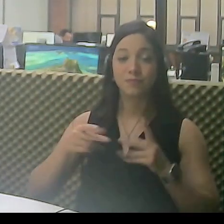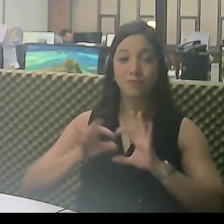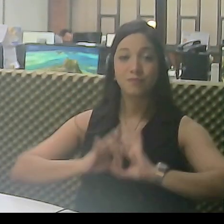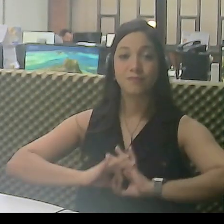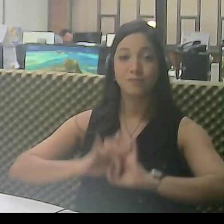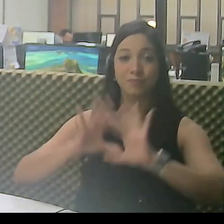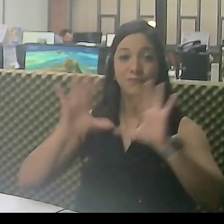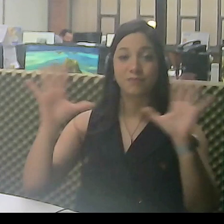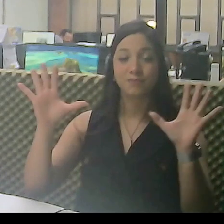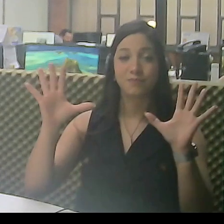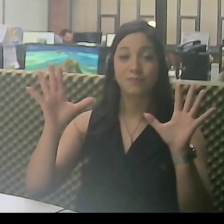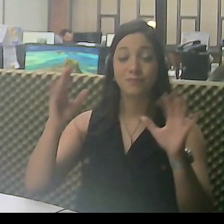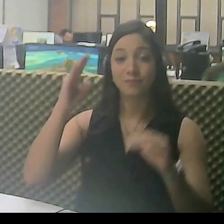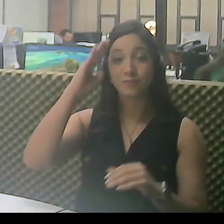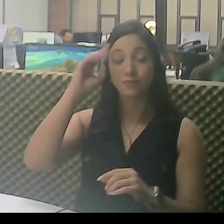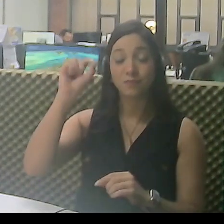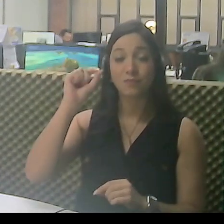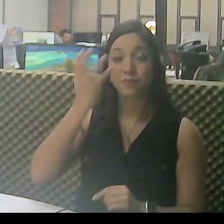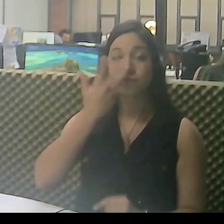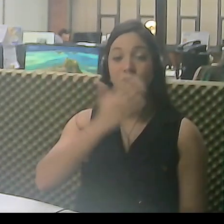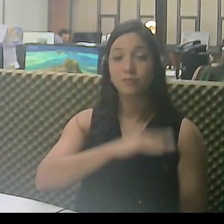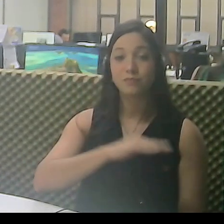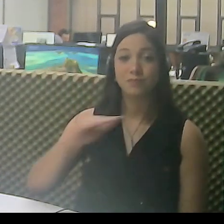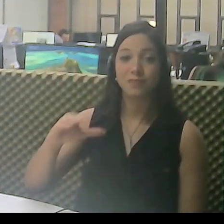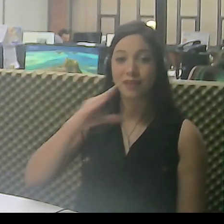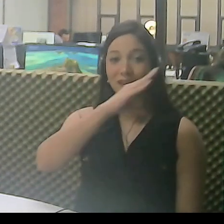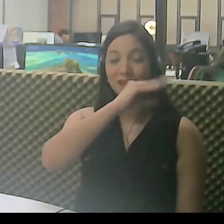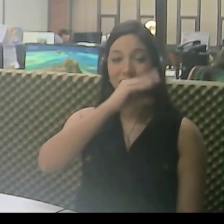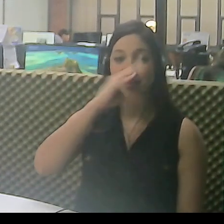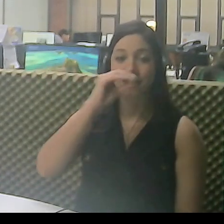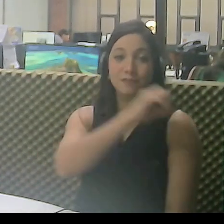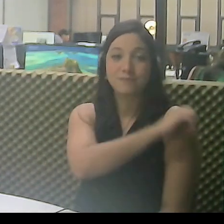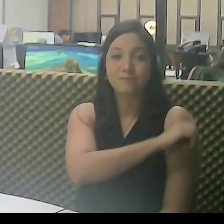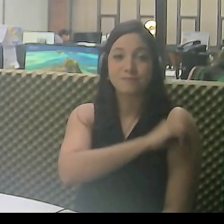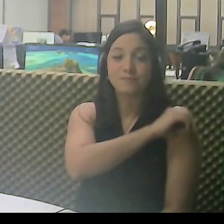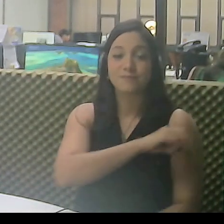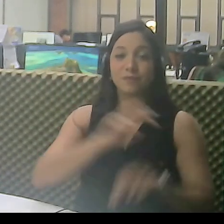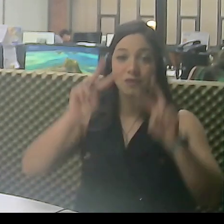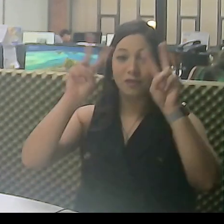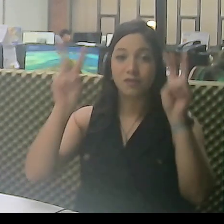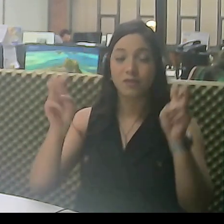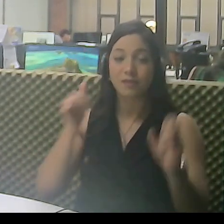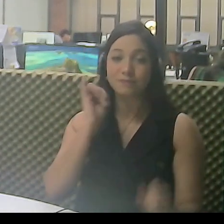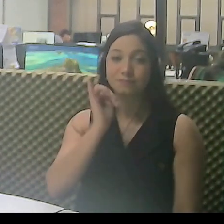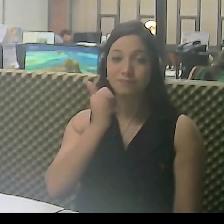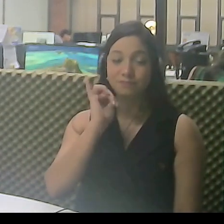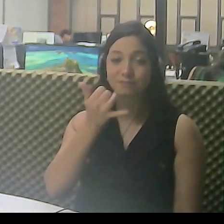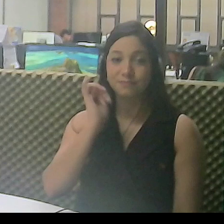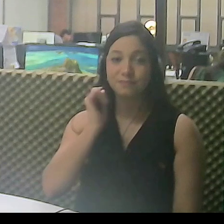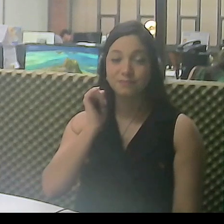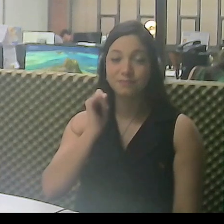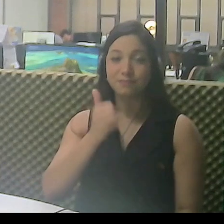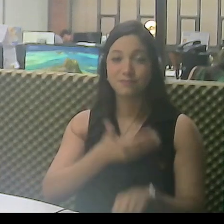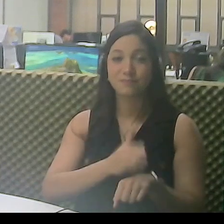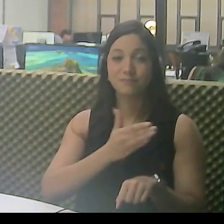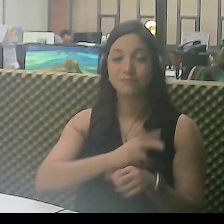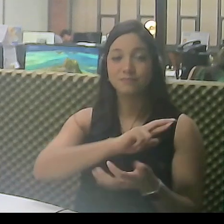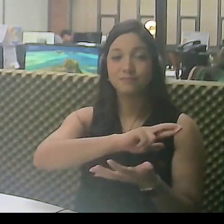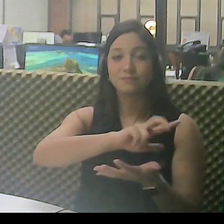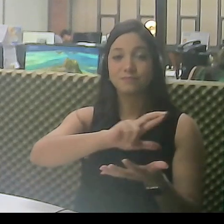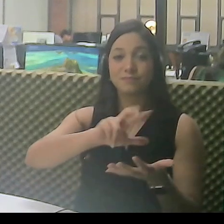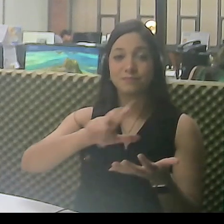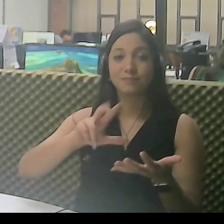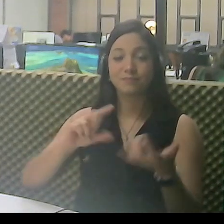idades, especialmente crianças e adolescentes, o evento traz oficinas temáticas, contação de histórias, atividades variadas